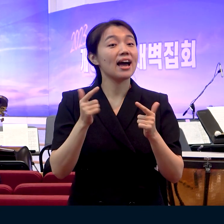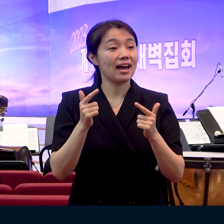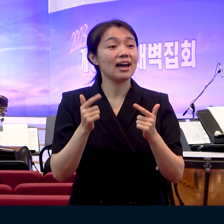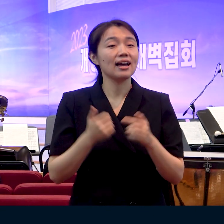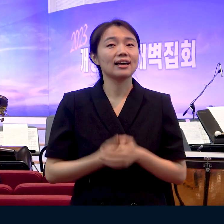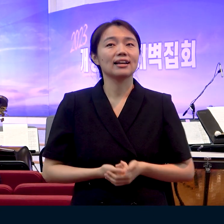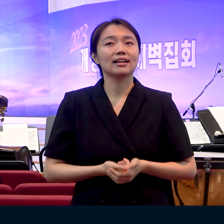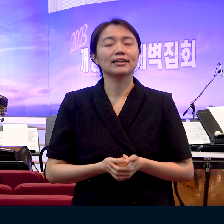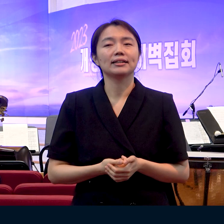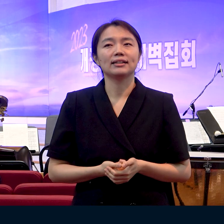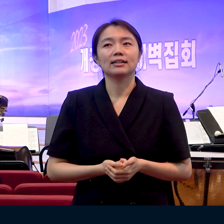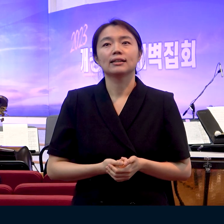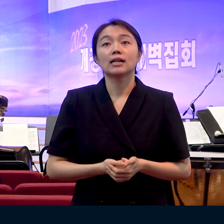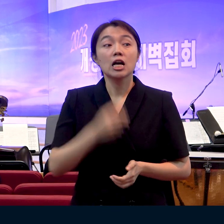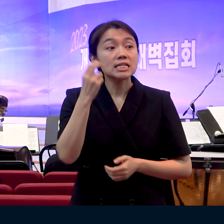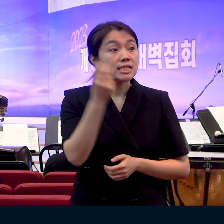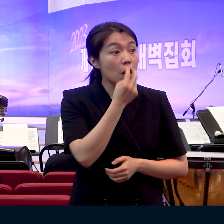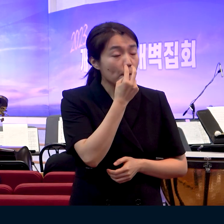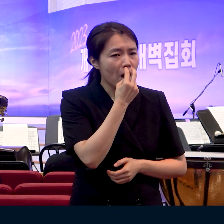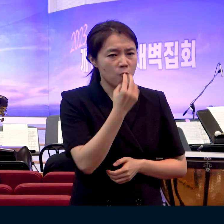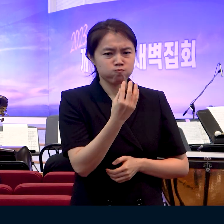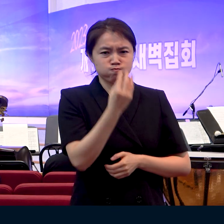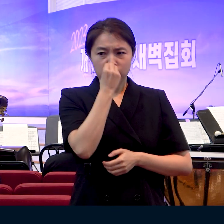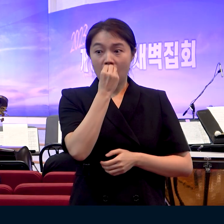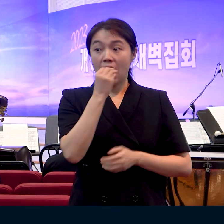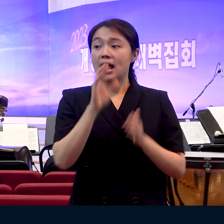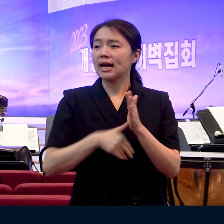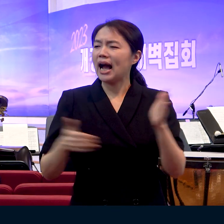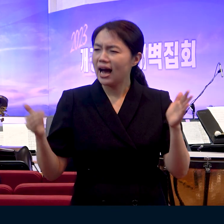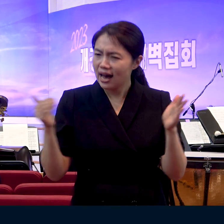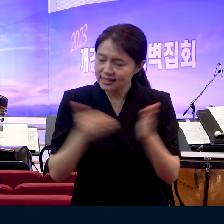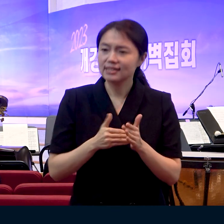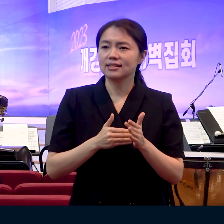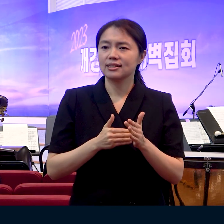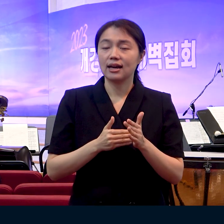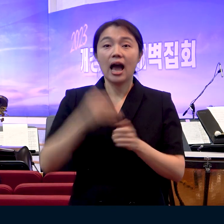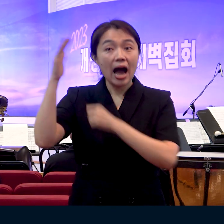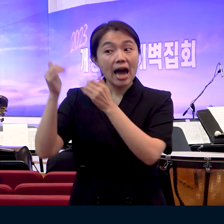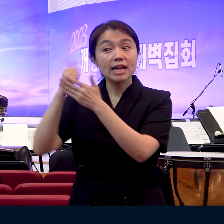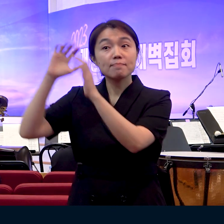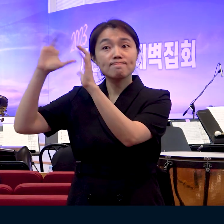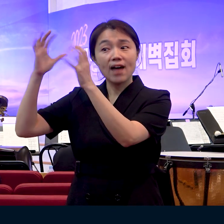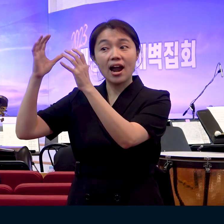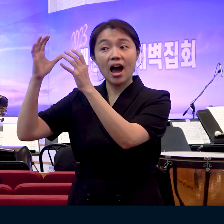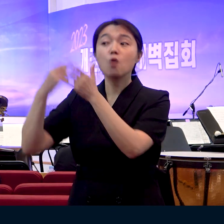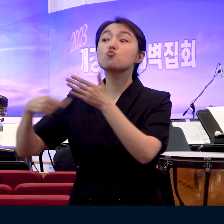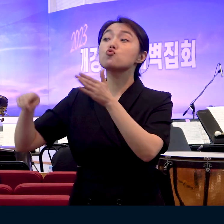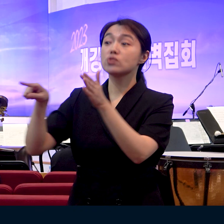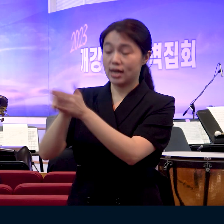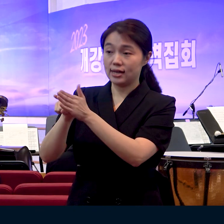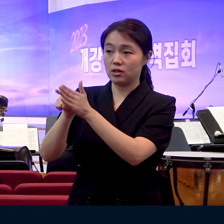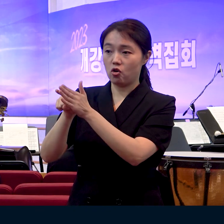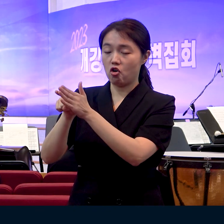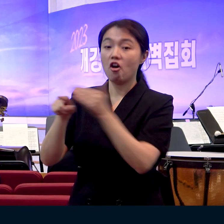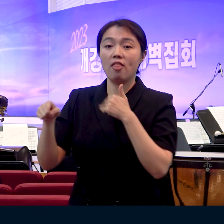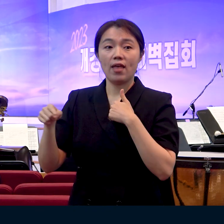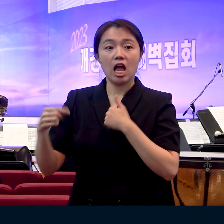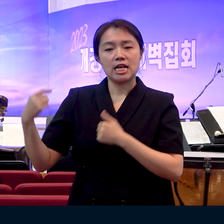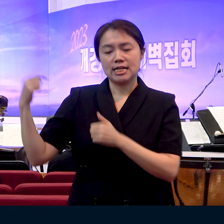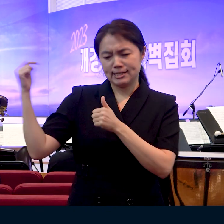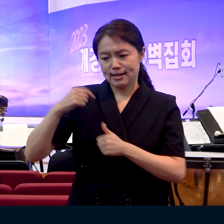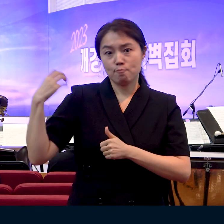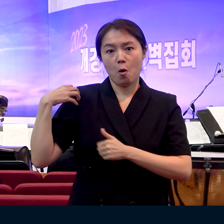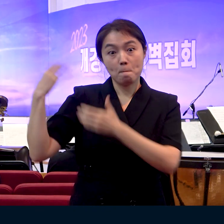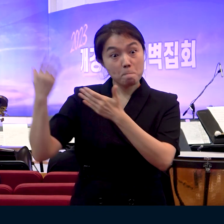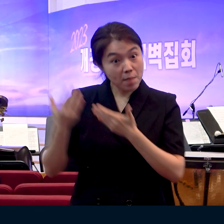아니하노라. 생명이 다할 때까지 하나님 나라를 위해 받은 사명을